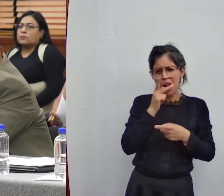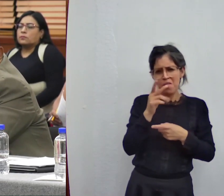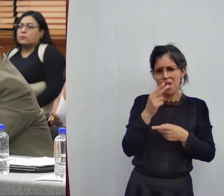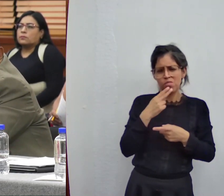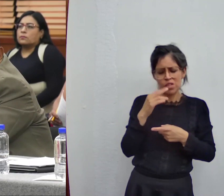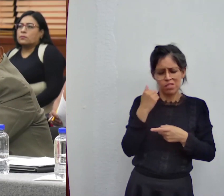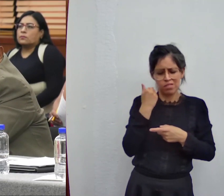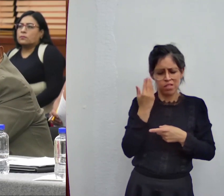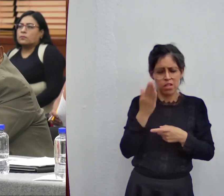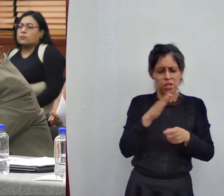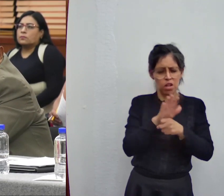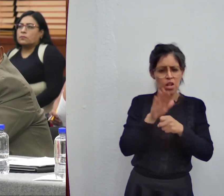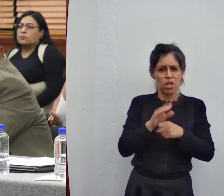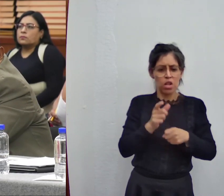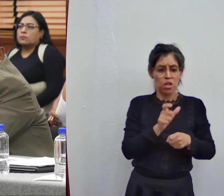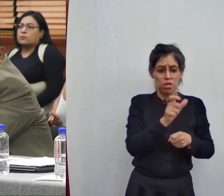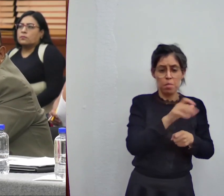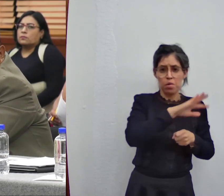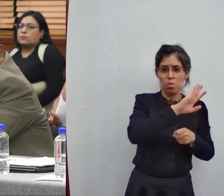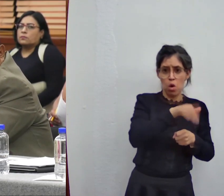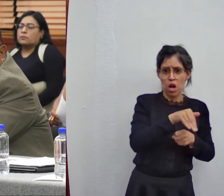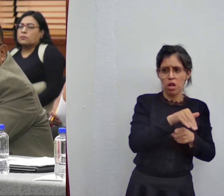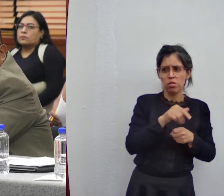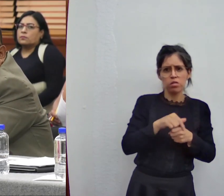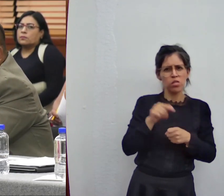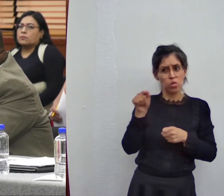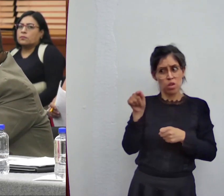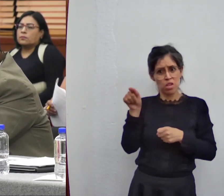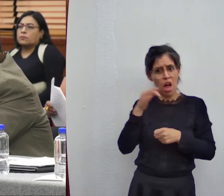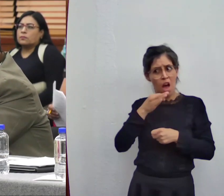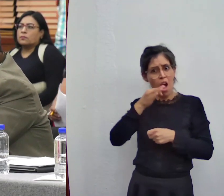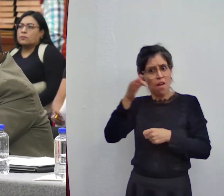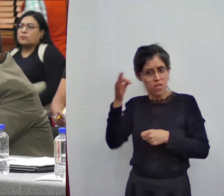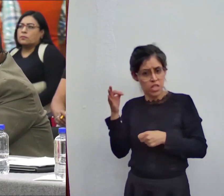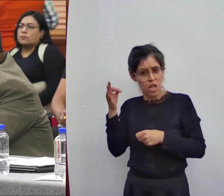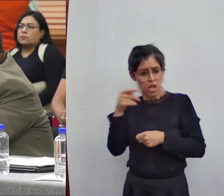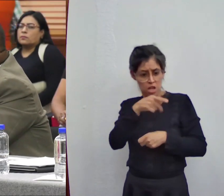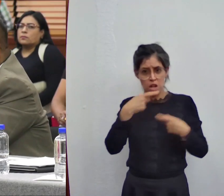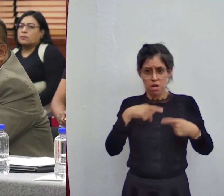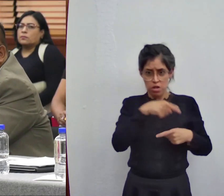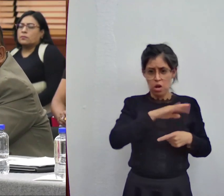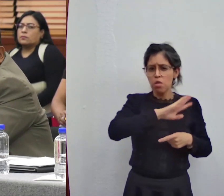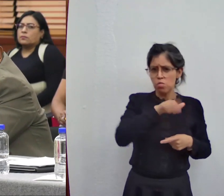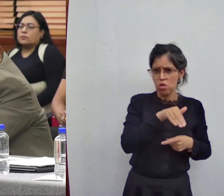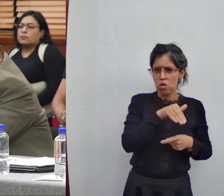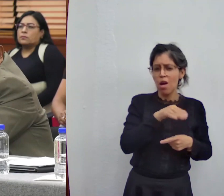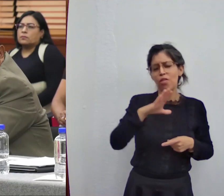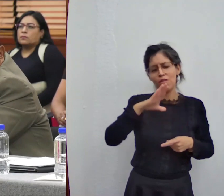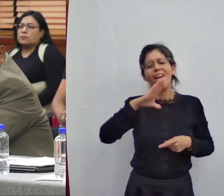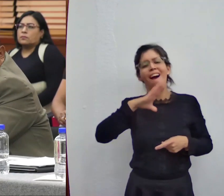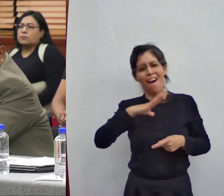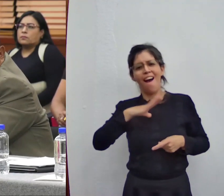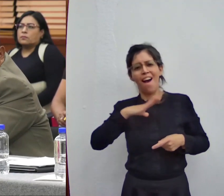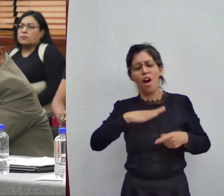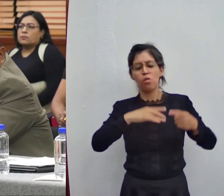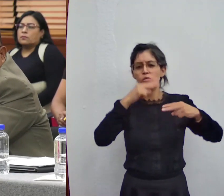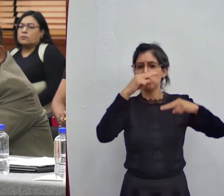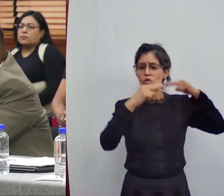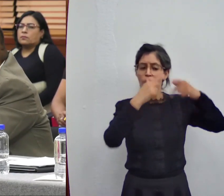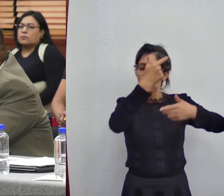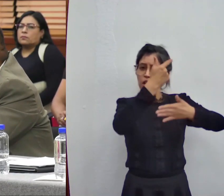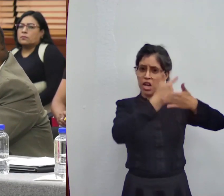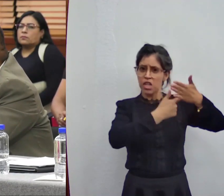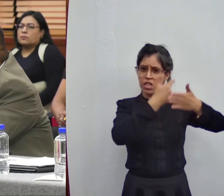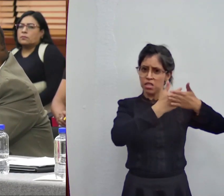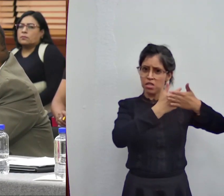manejarla, reporta que ha pasado ese suceso? Entonces se lleva un padrón al respecto. Se da